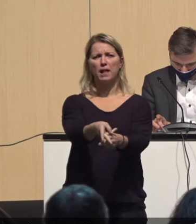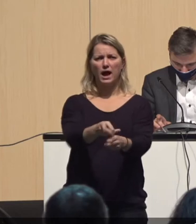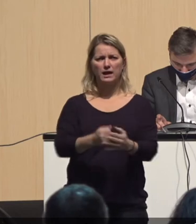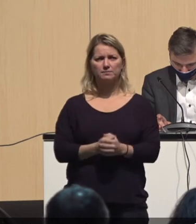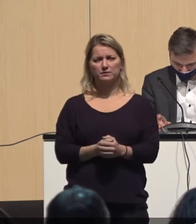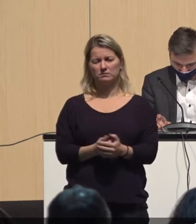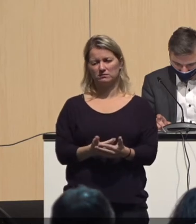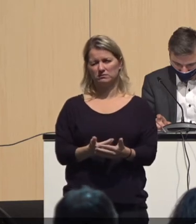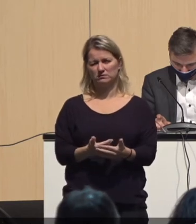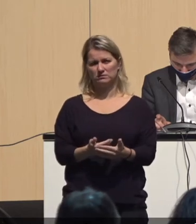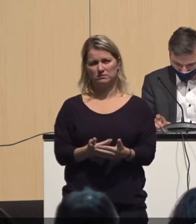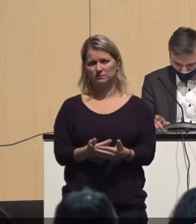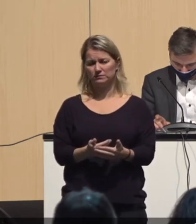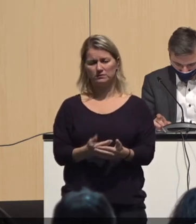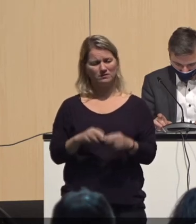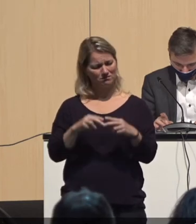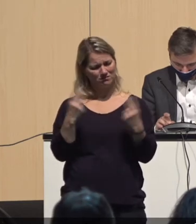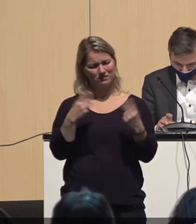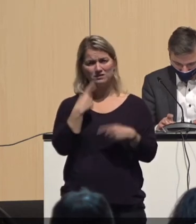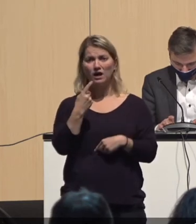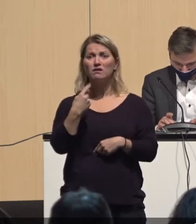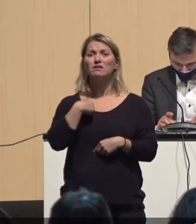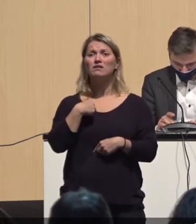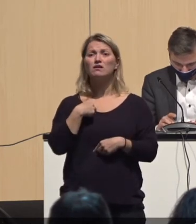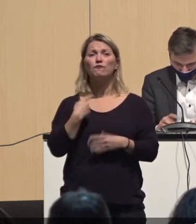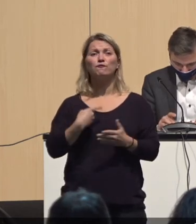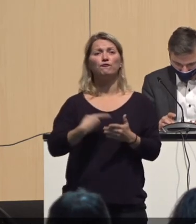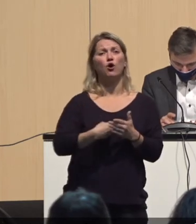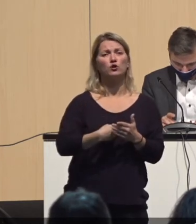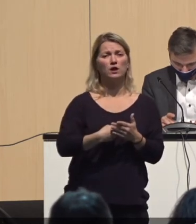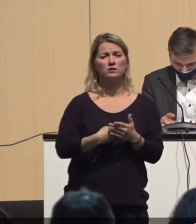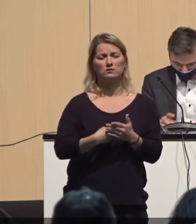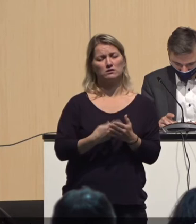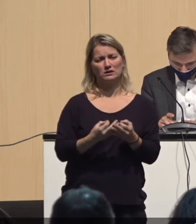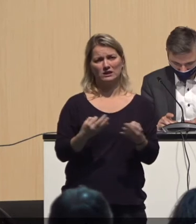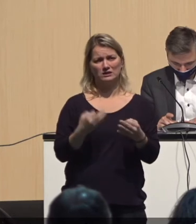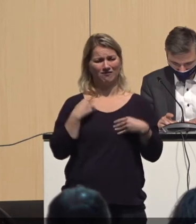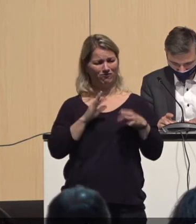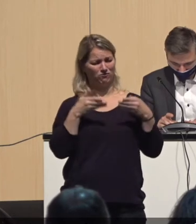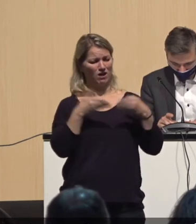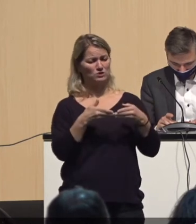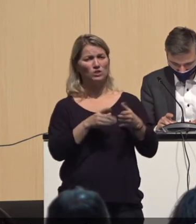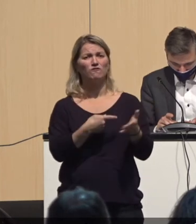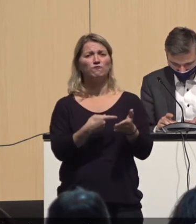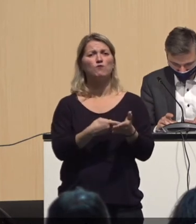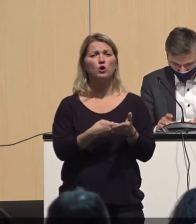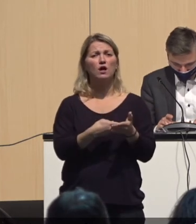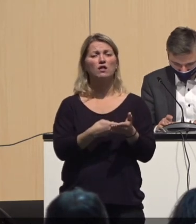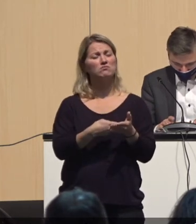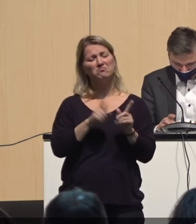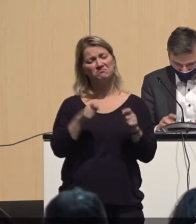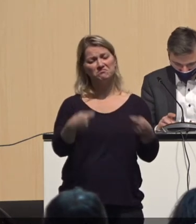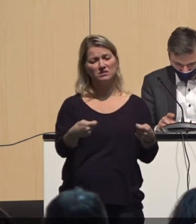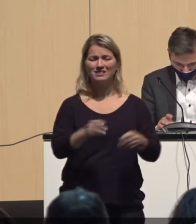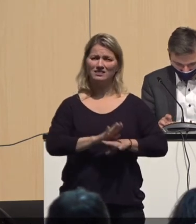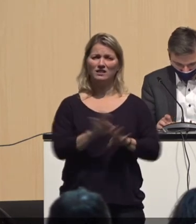ich will das ganz klar sagen, ich fordere gar nicht und meine Fraktion fordert gar nicht, dass sie nicht stattfinden. Aber wenn man